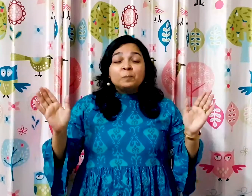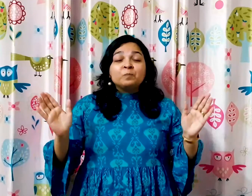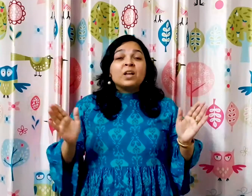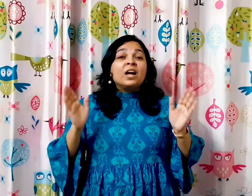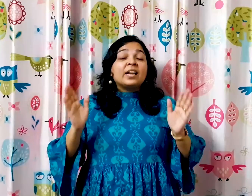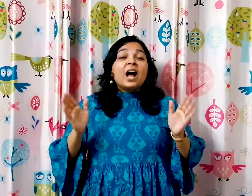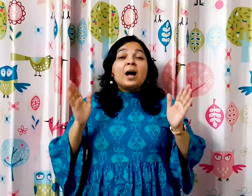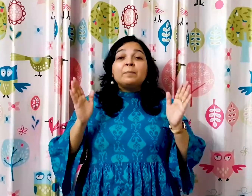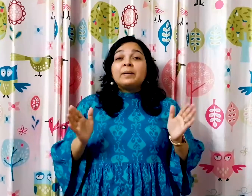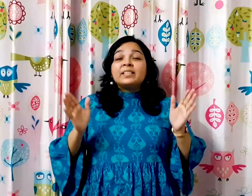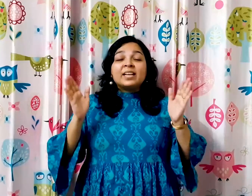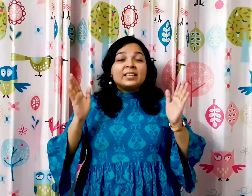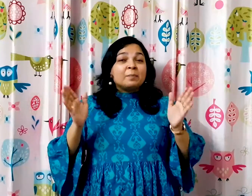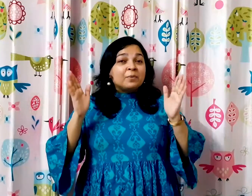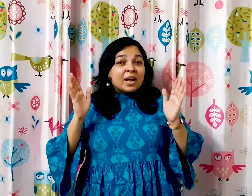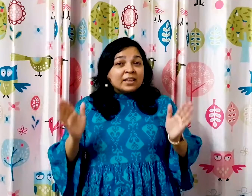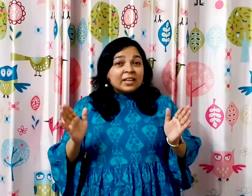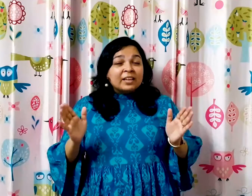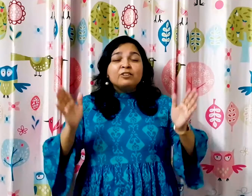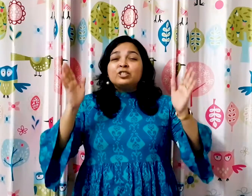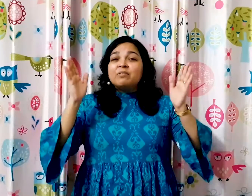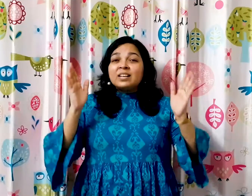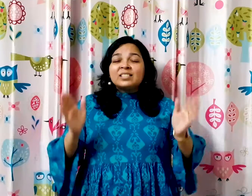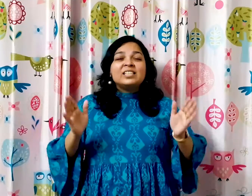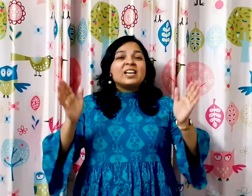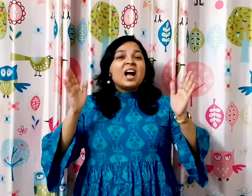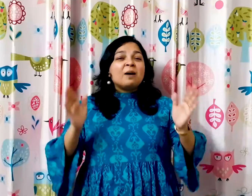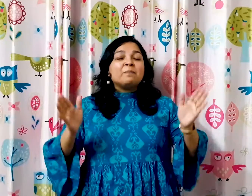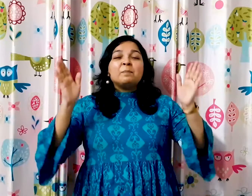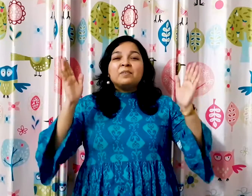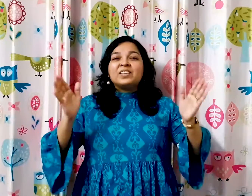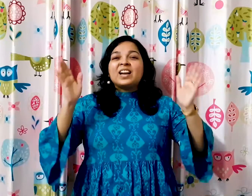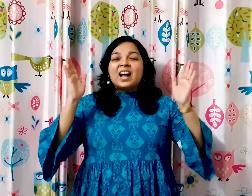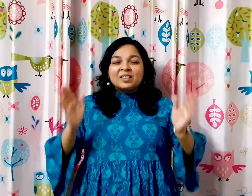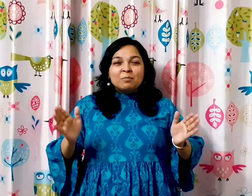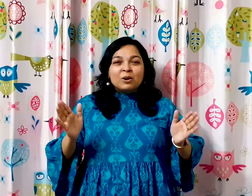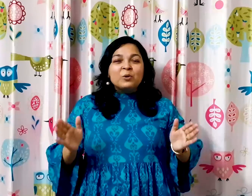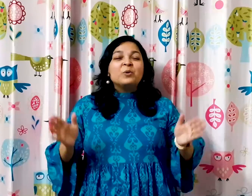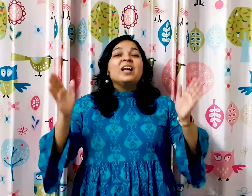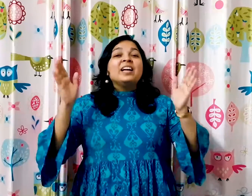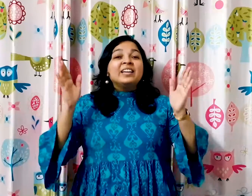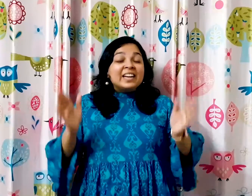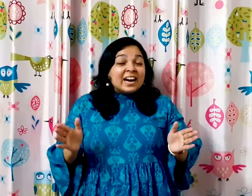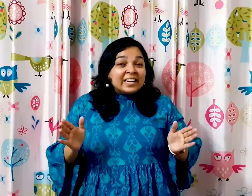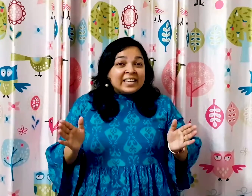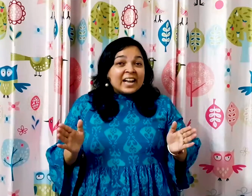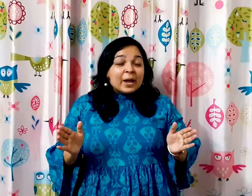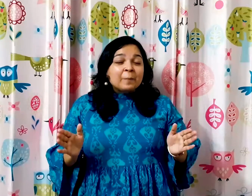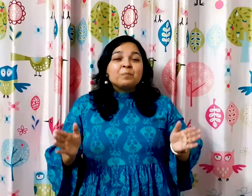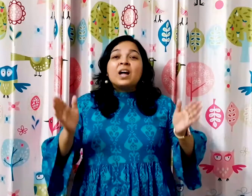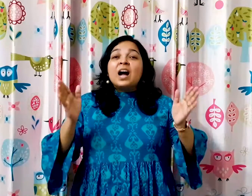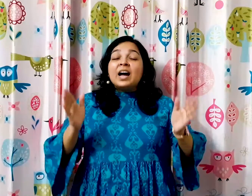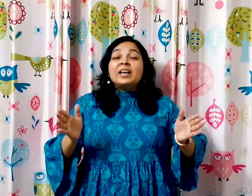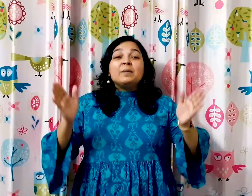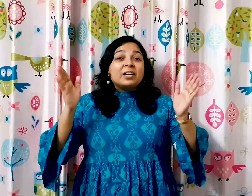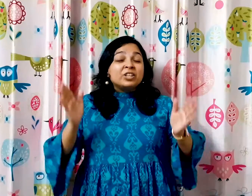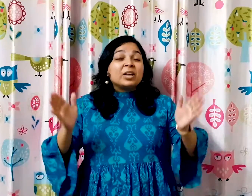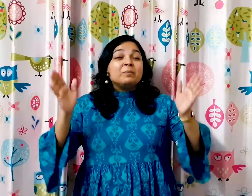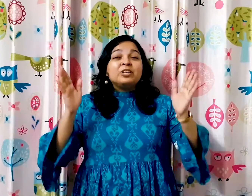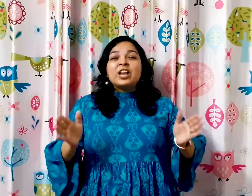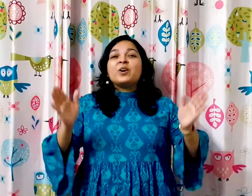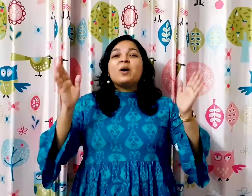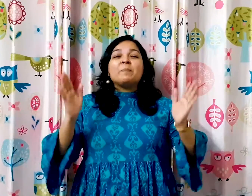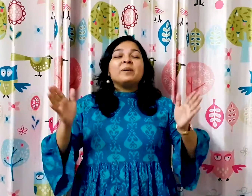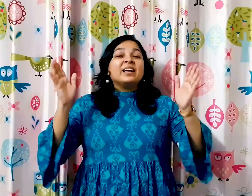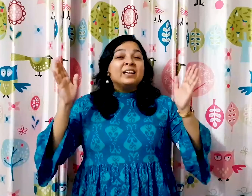the lord। अगर आपने मेरे साथ ये प्रार्थना की, विश्वास कीजिए कि आपने पवित्र आत्मा को ग्रहण किया है, अन्य भाषा